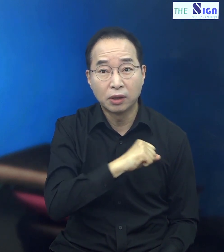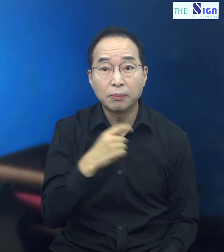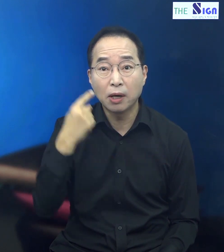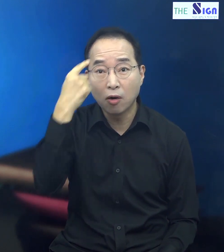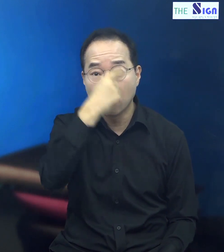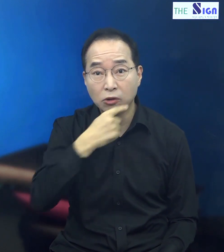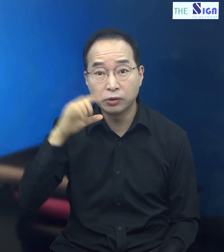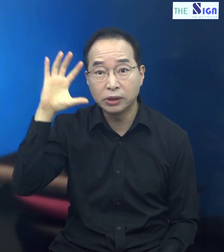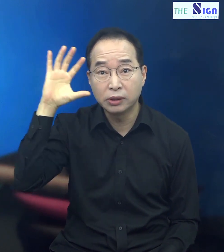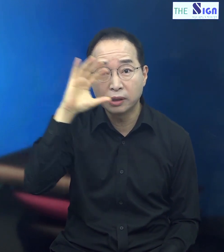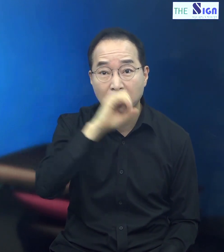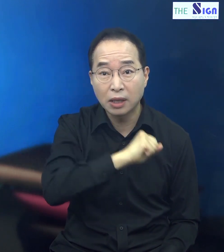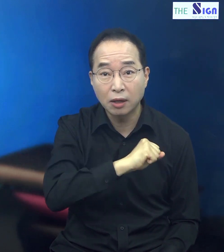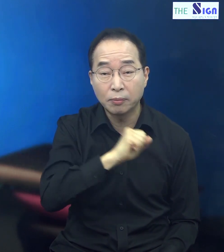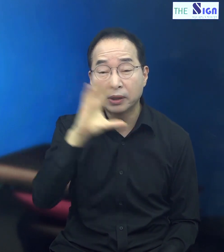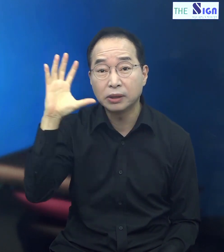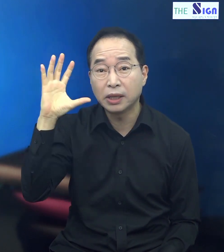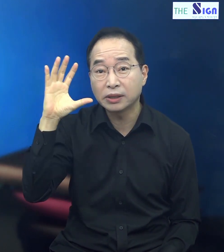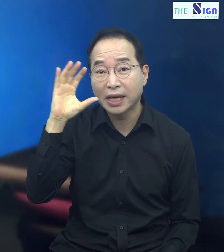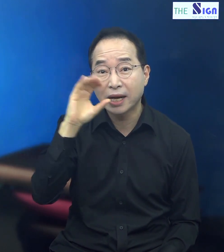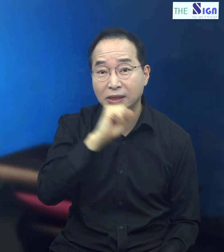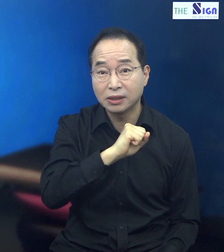그러면 얼굴이 이렇게 된다는 건 뭐냐면 이게 사라진다.